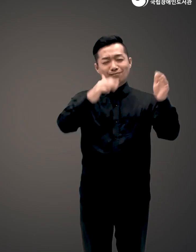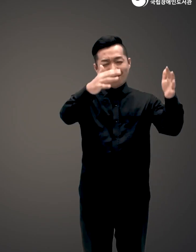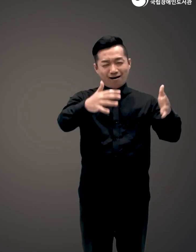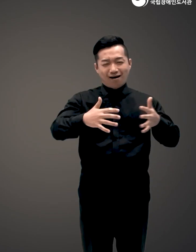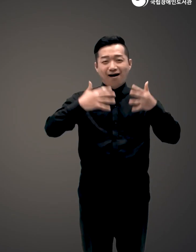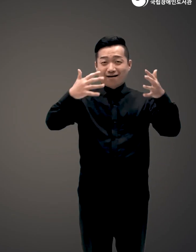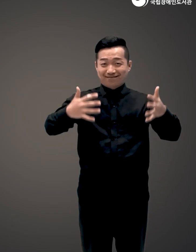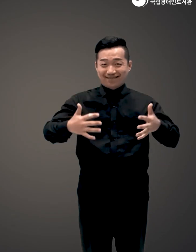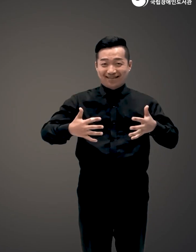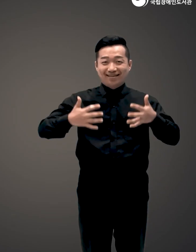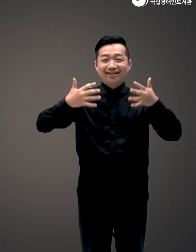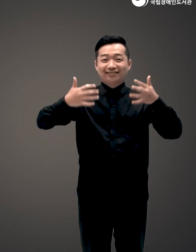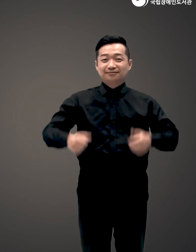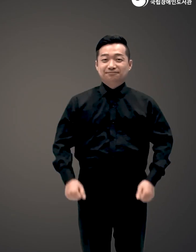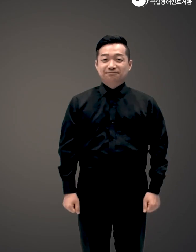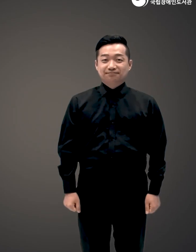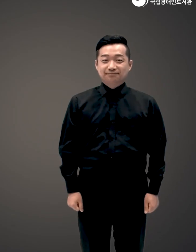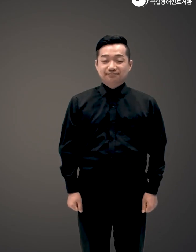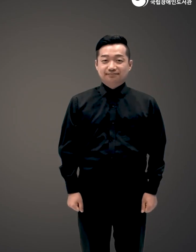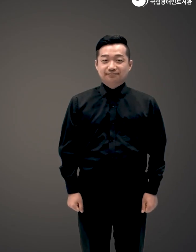바람 맞고